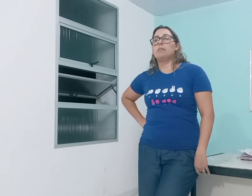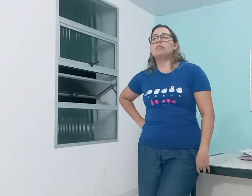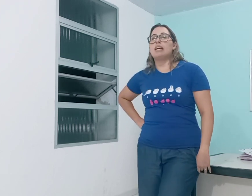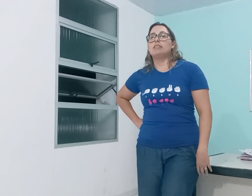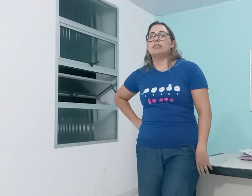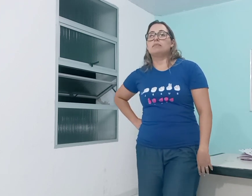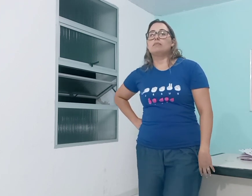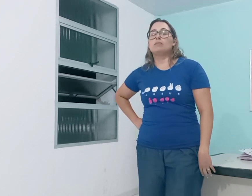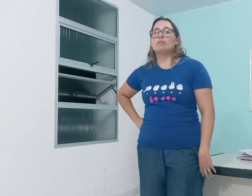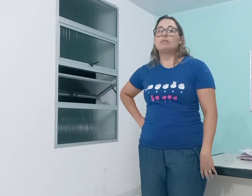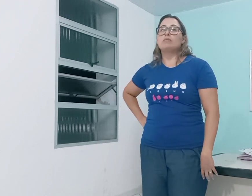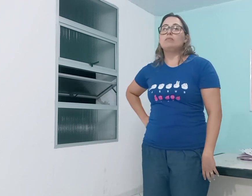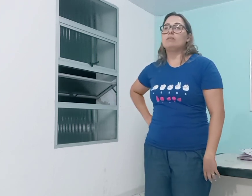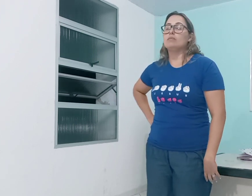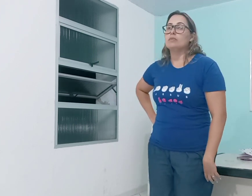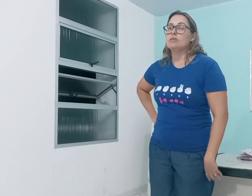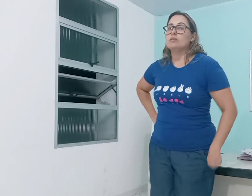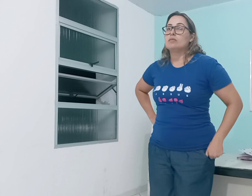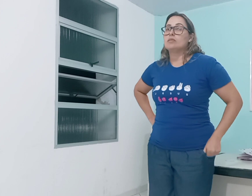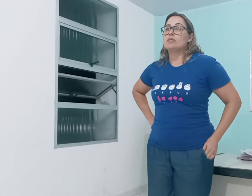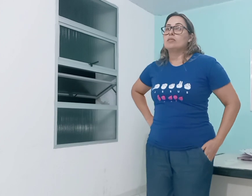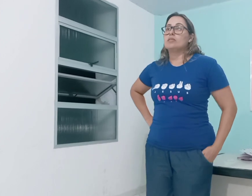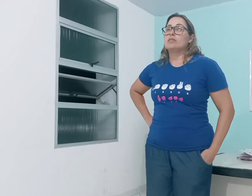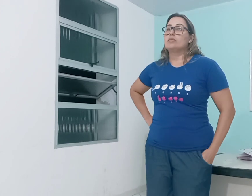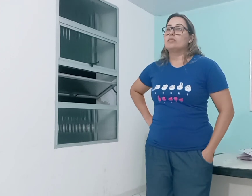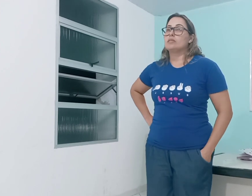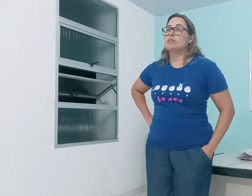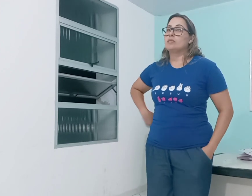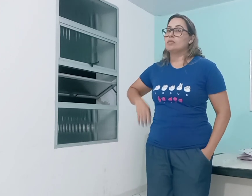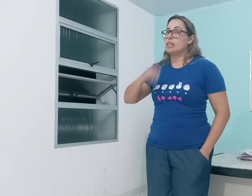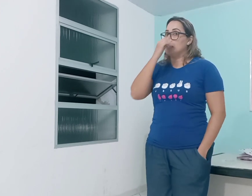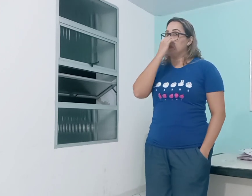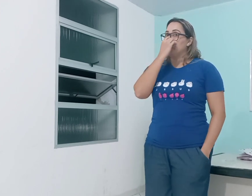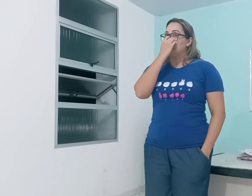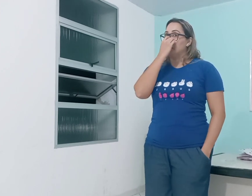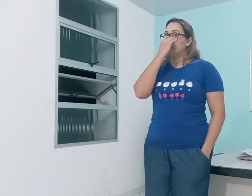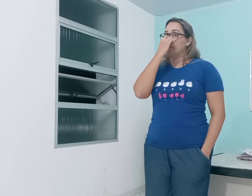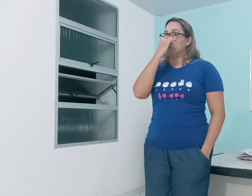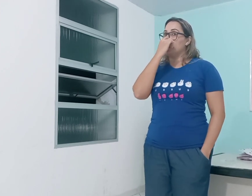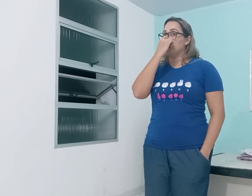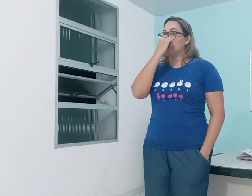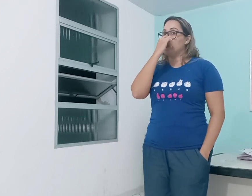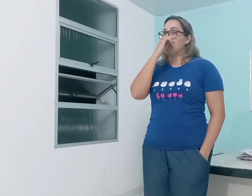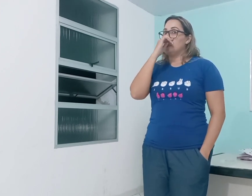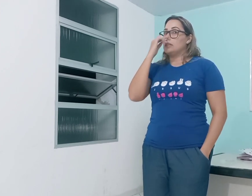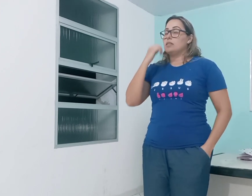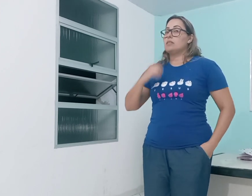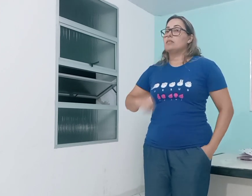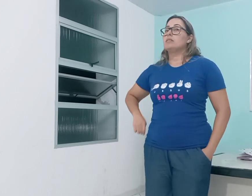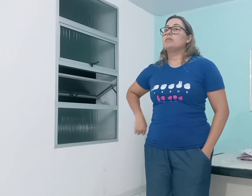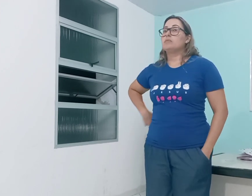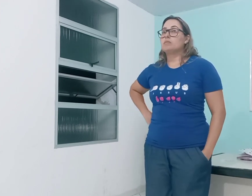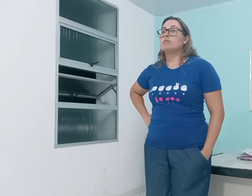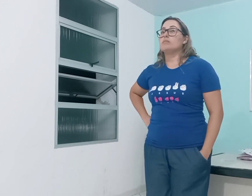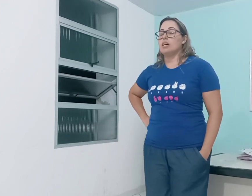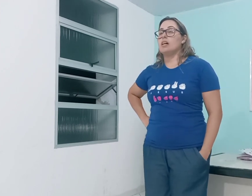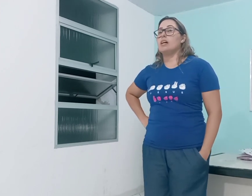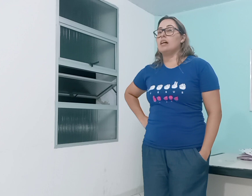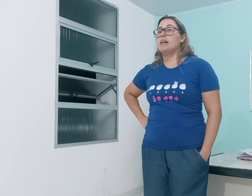A música funciona a mesma coisa na repetição. Você repete a melodia, mas o refrão várias vezes.